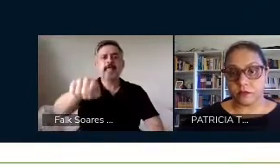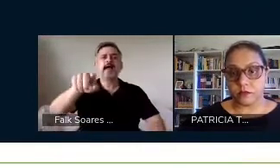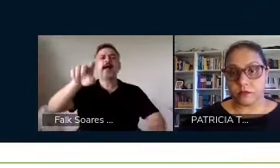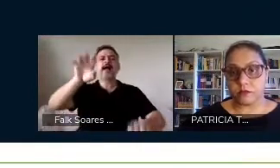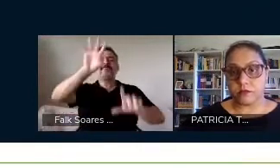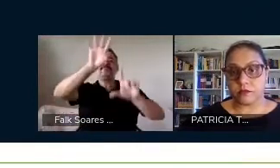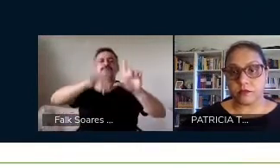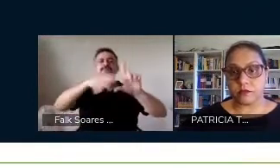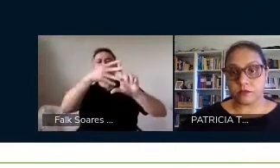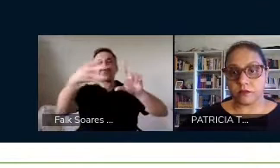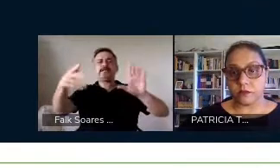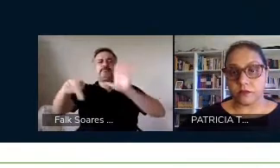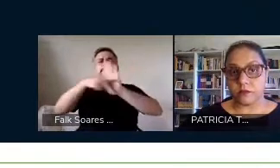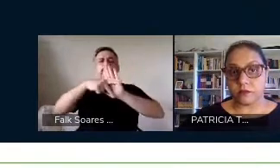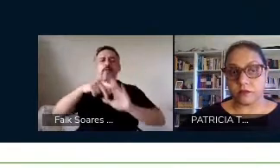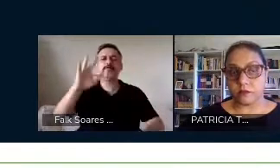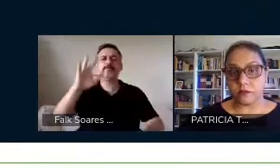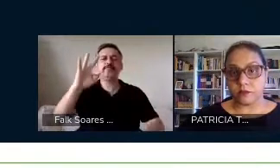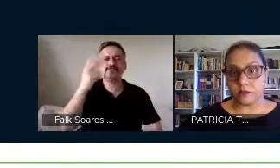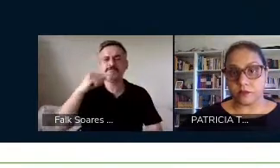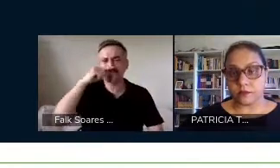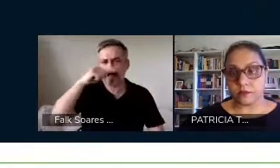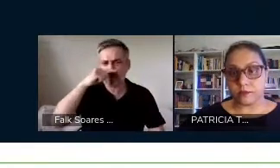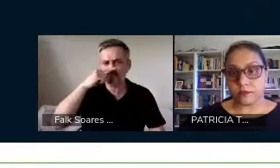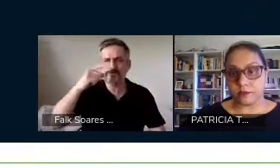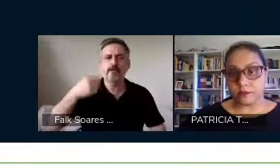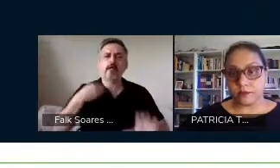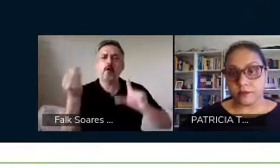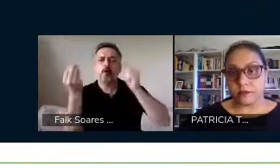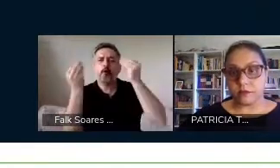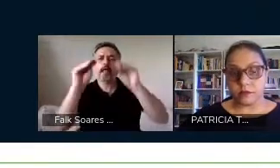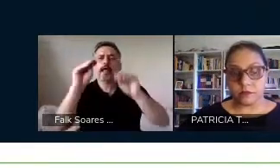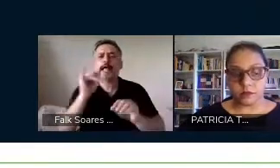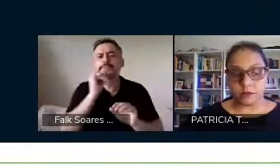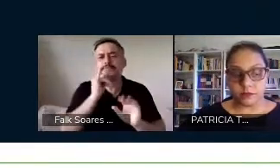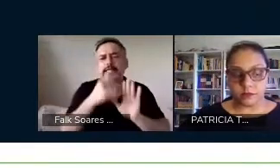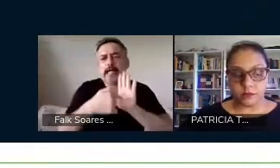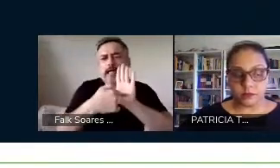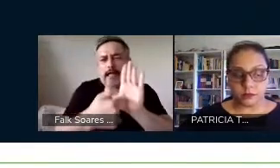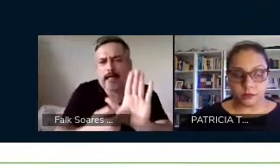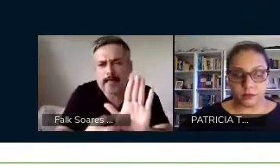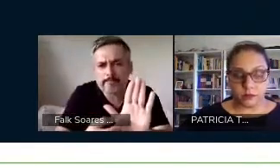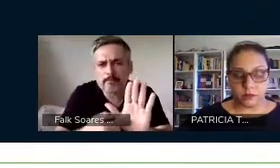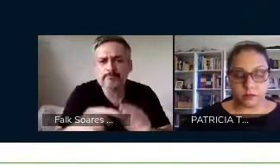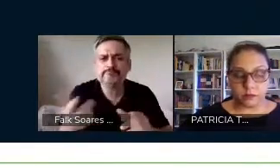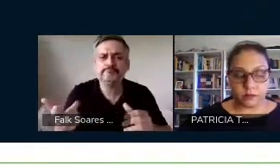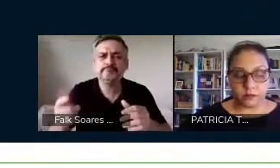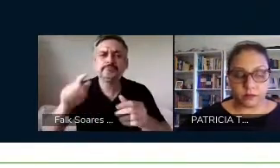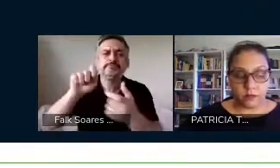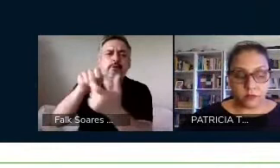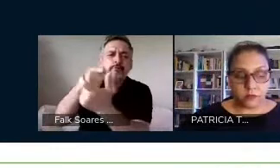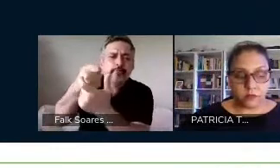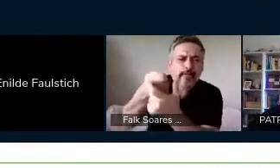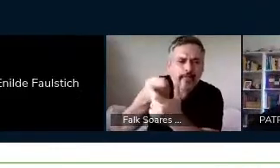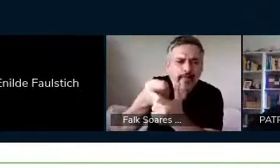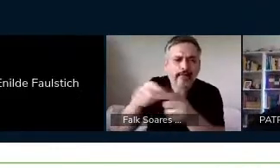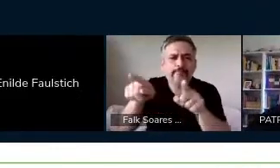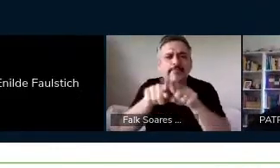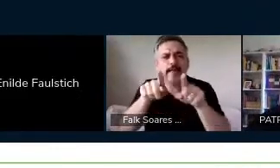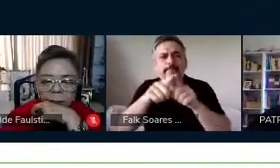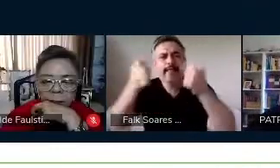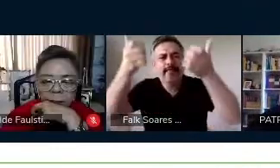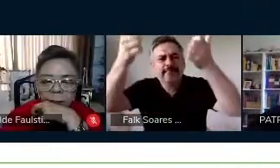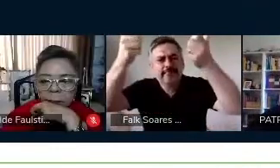o conhecimento da estrutura da língua portuguesa, a partir da língua de sinais. Aqui nós temos um quadro da